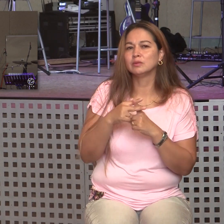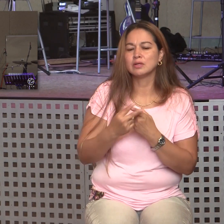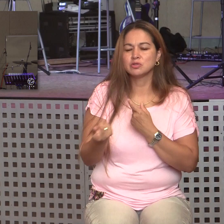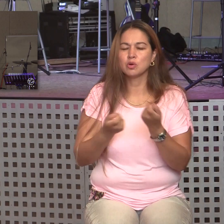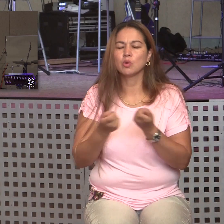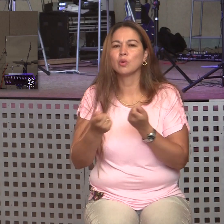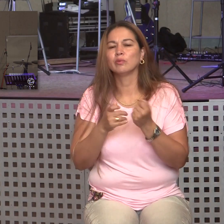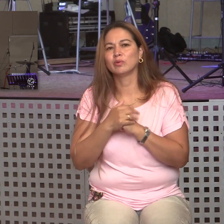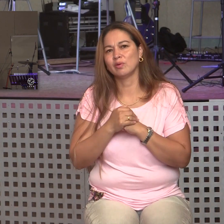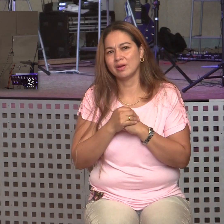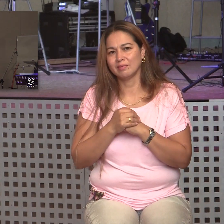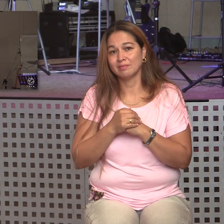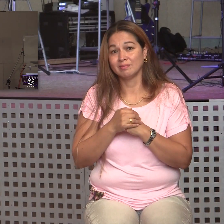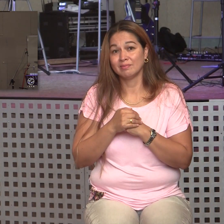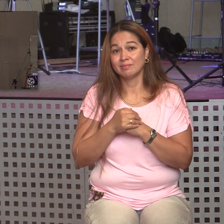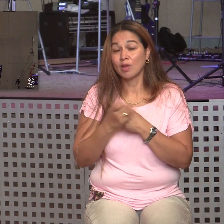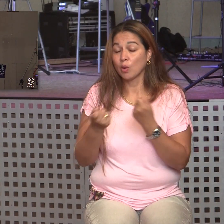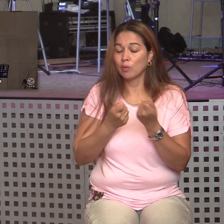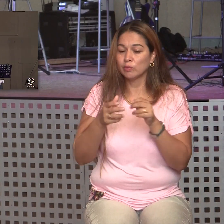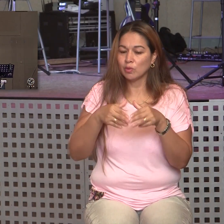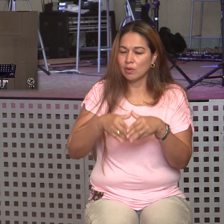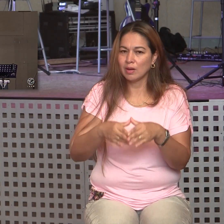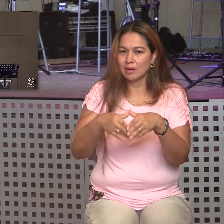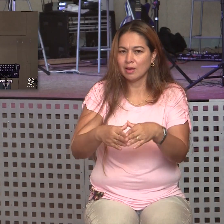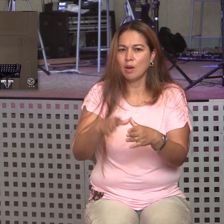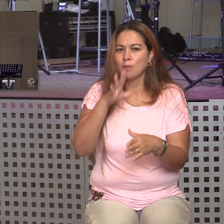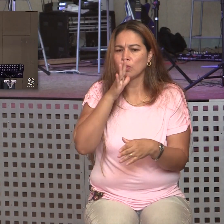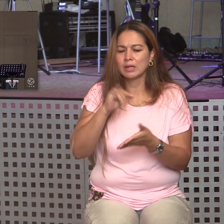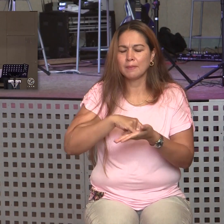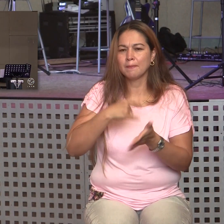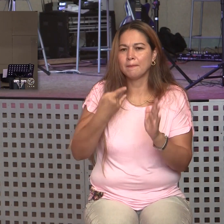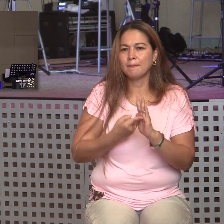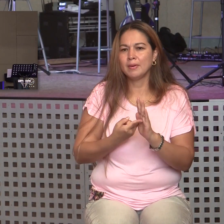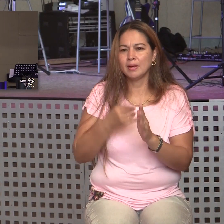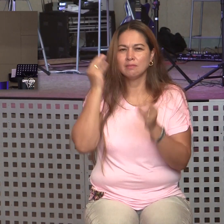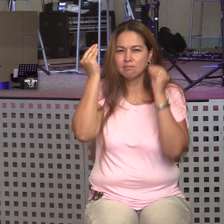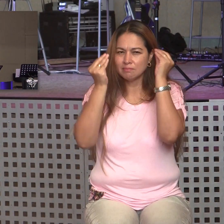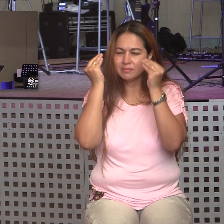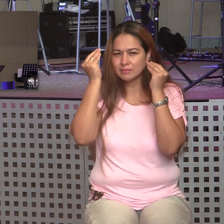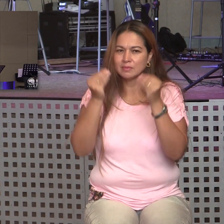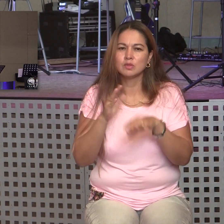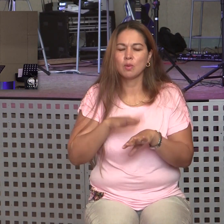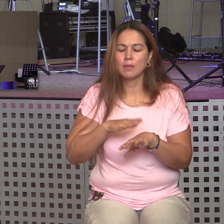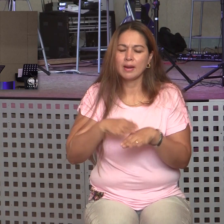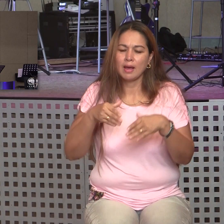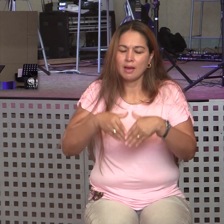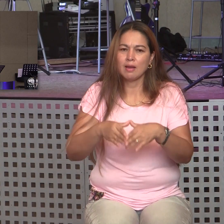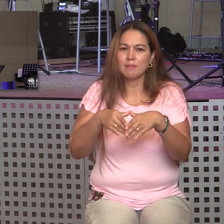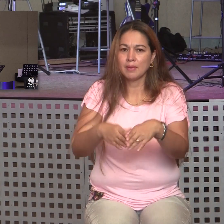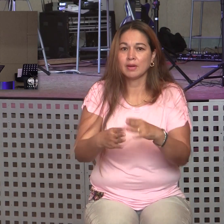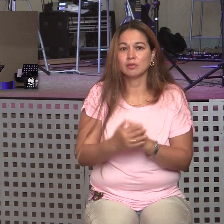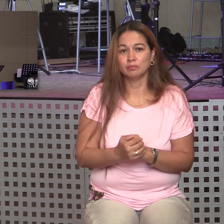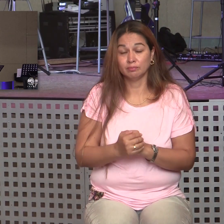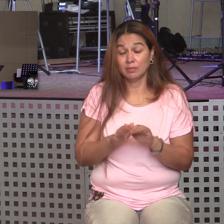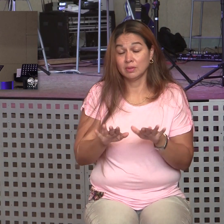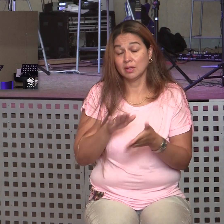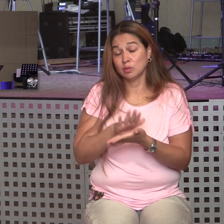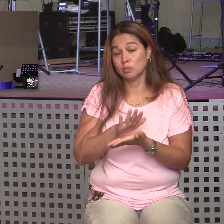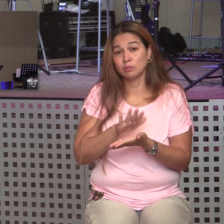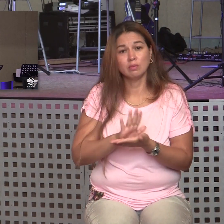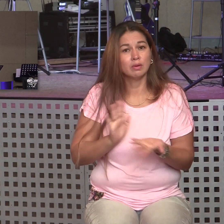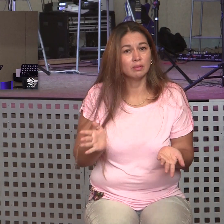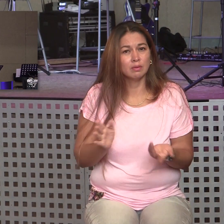la navegación, está trazando los planes por dónde vamos a ir. Pero ¿sabes? Vamos a ir al otro